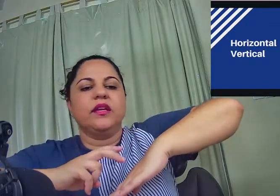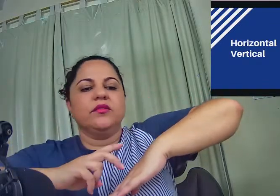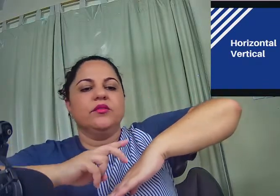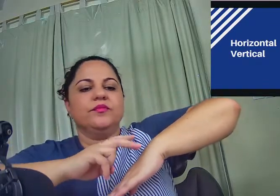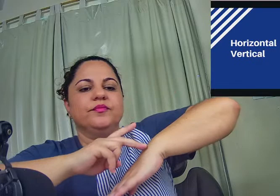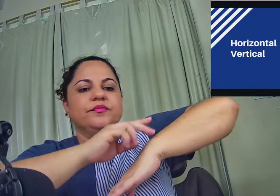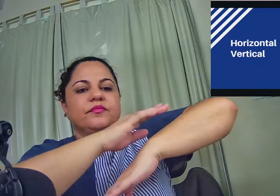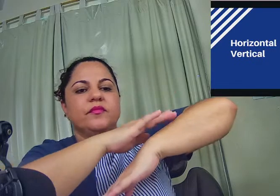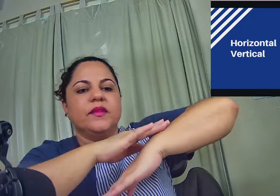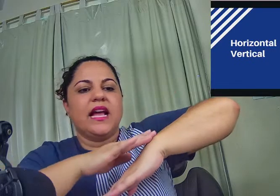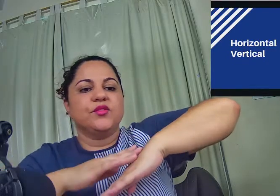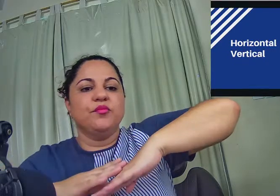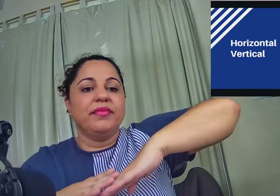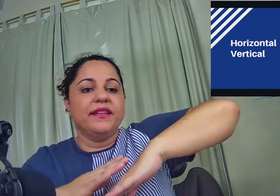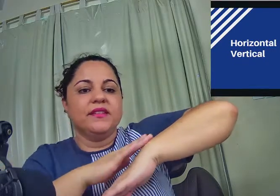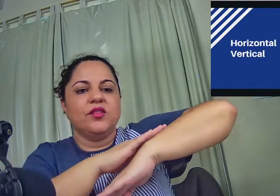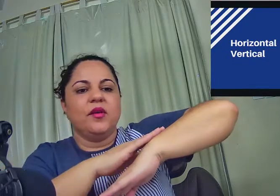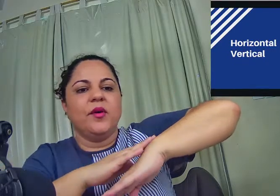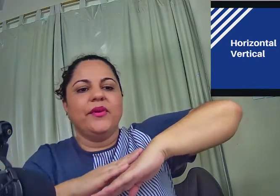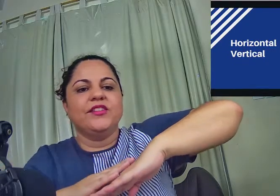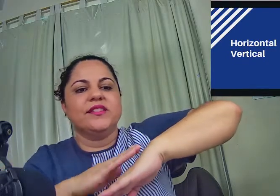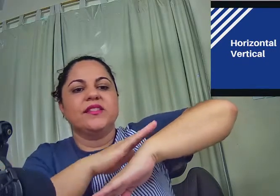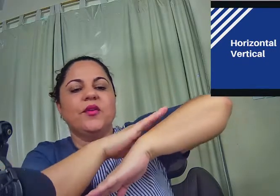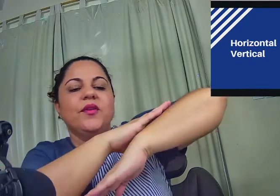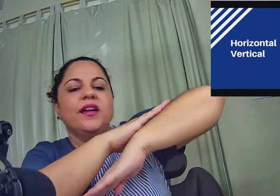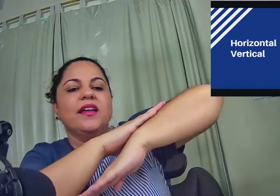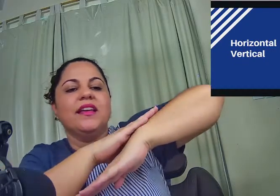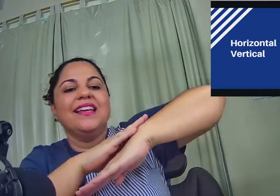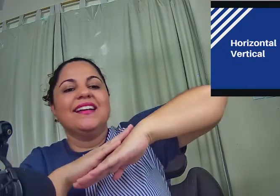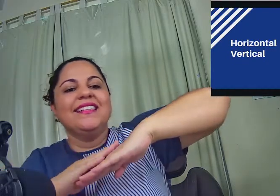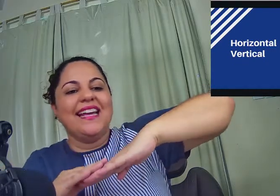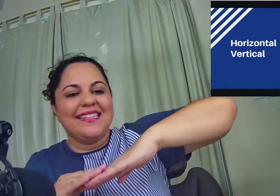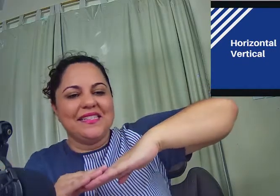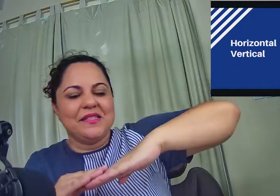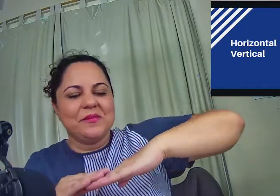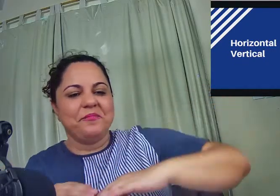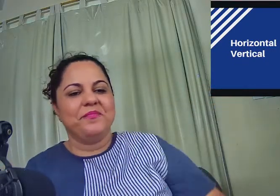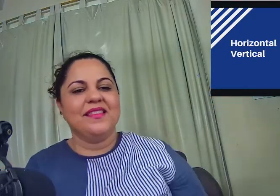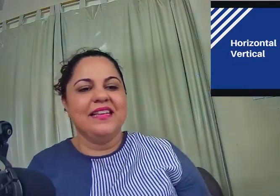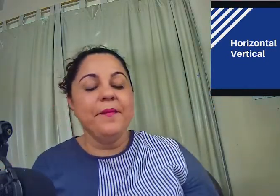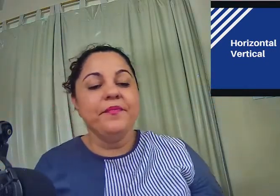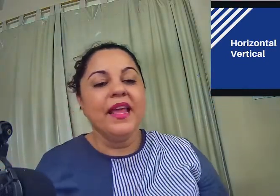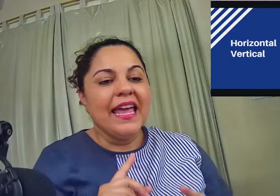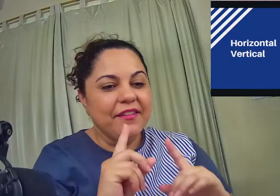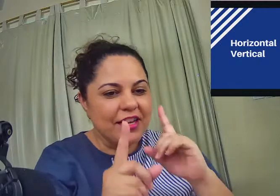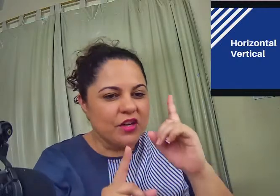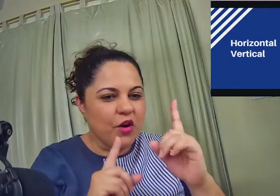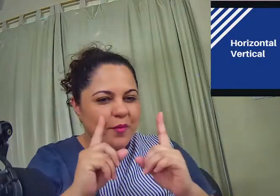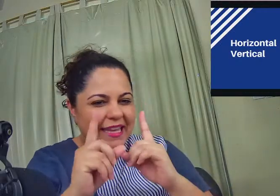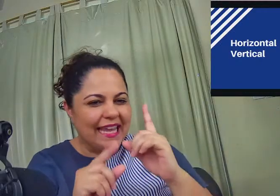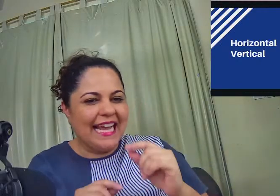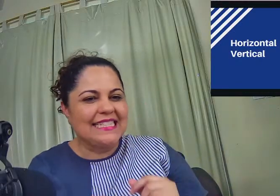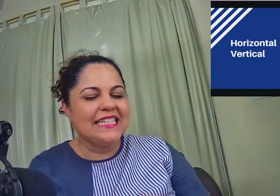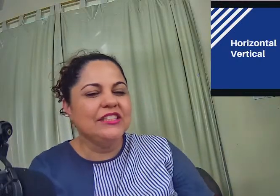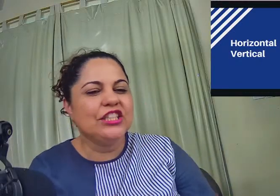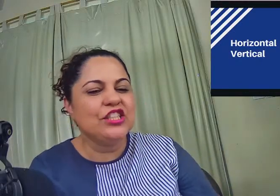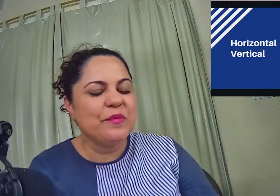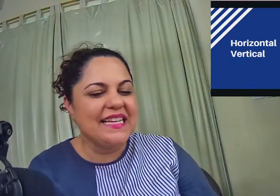subindo. As subidas normalmente são inclinadas, né? E veja como é interessante a gente prestar